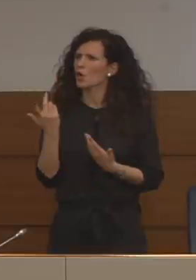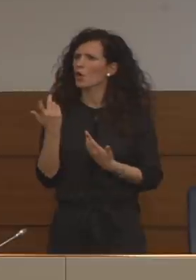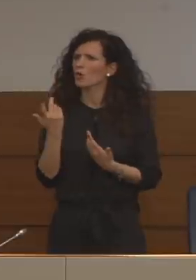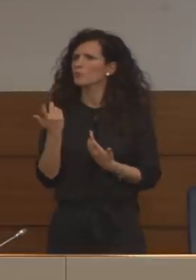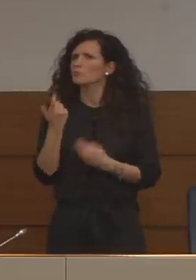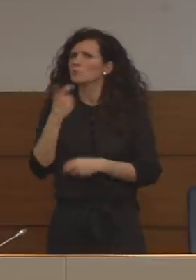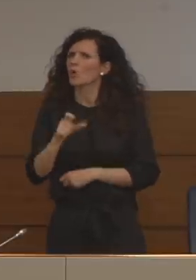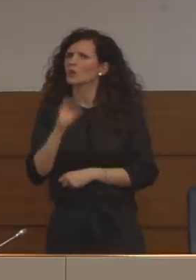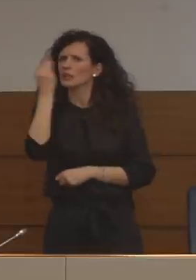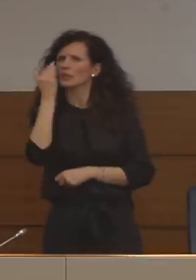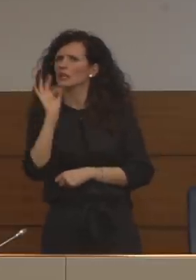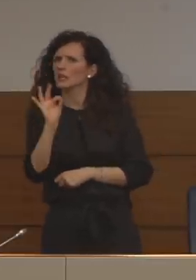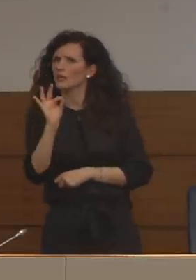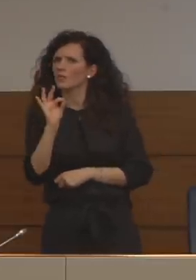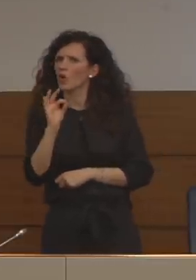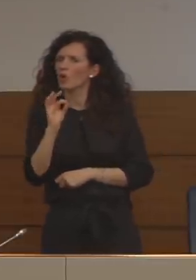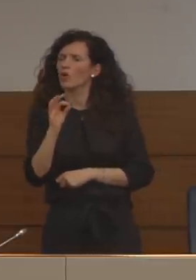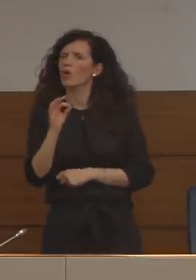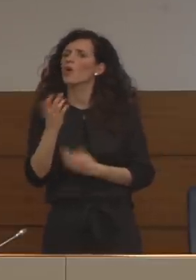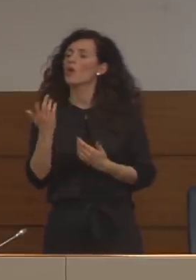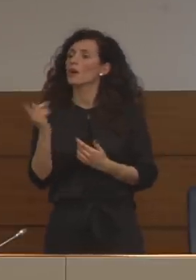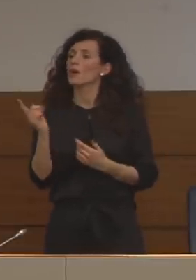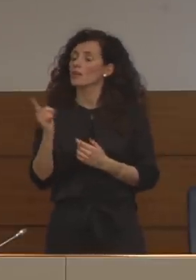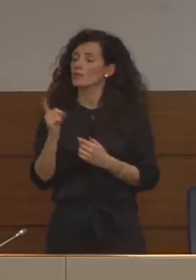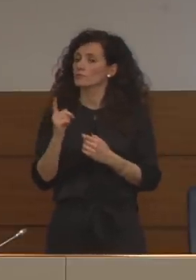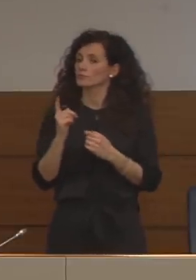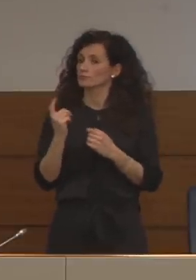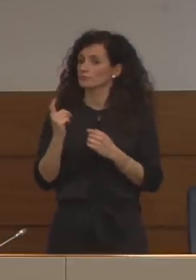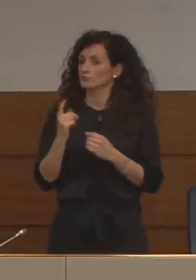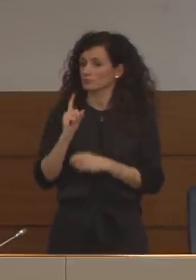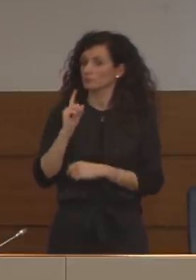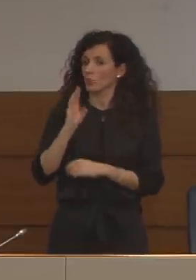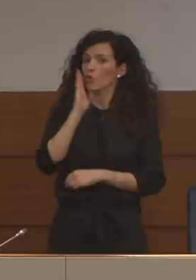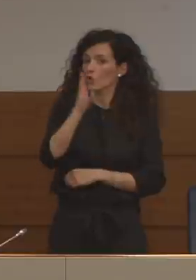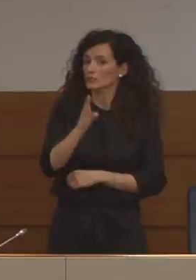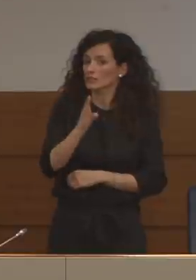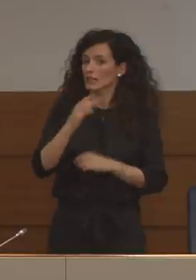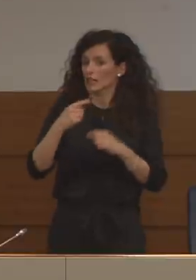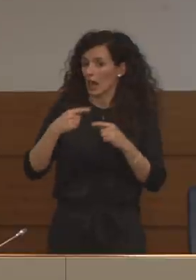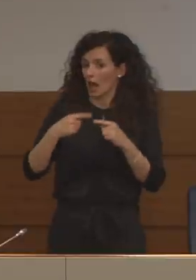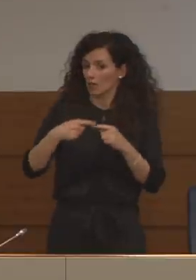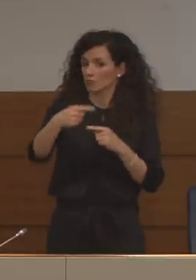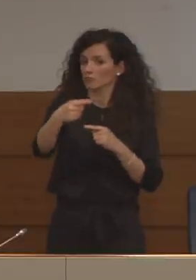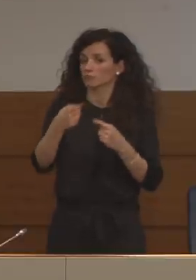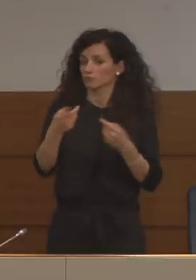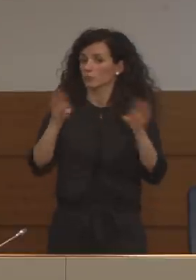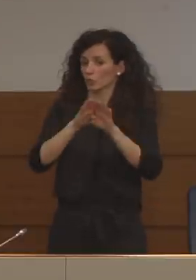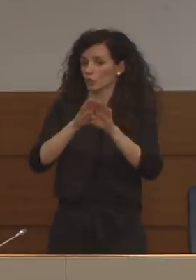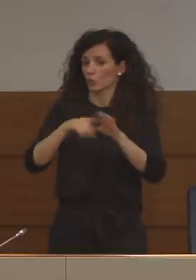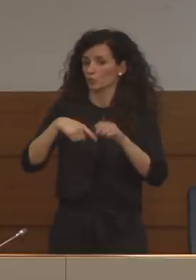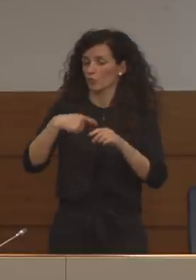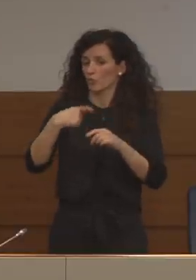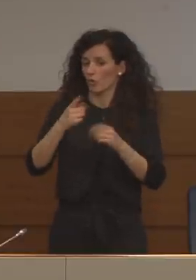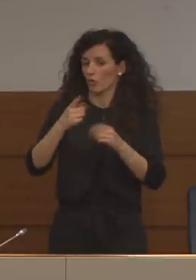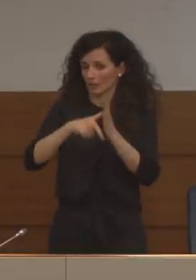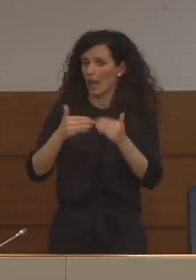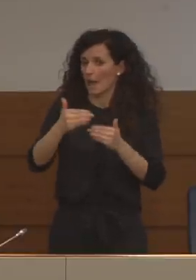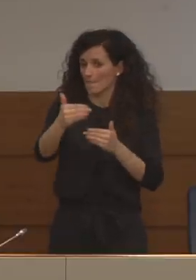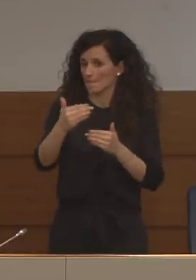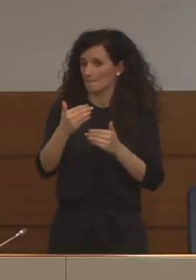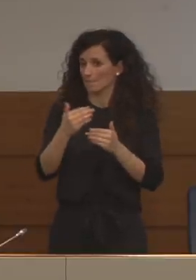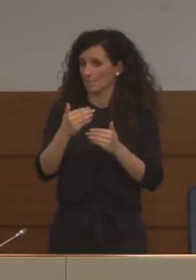se ovviamente le raccomanda la proroga di questa misura volto il 3 aprile parto dalla sua seconda